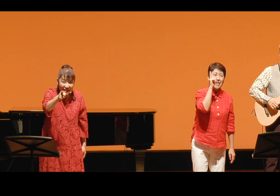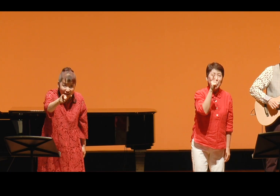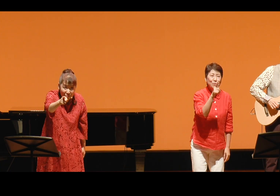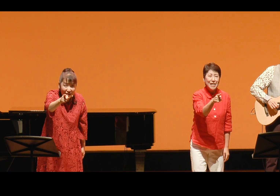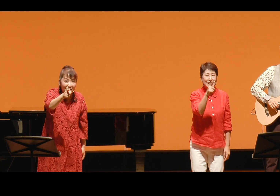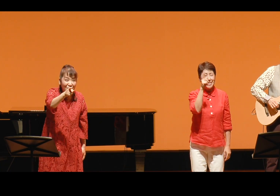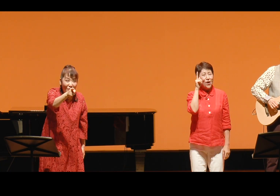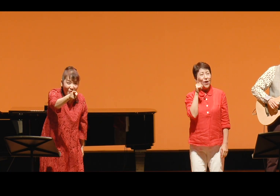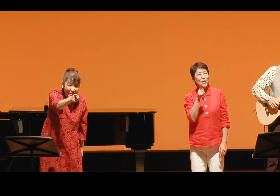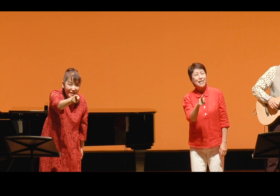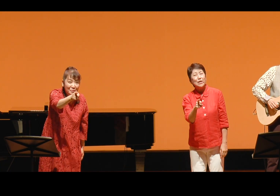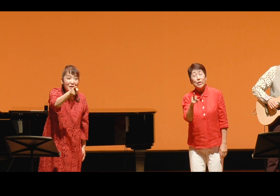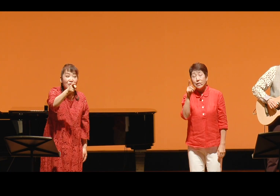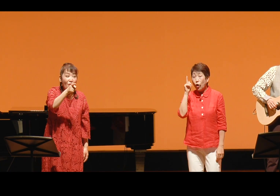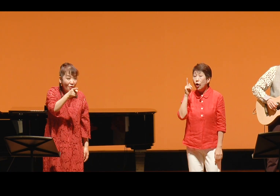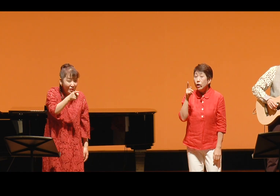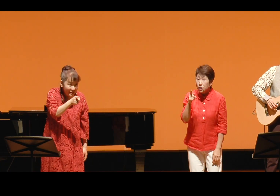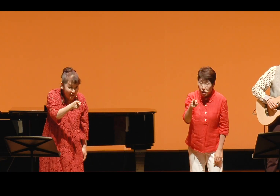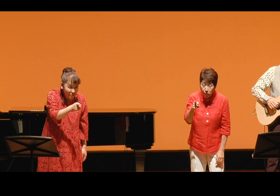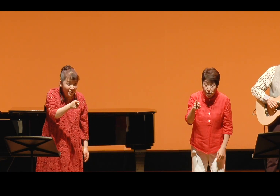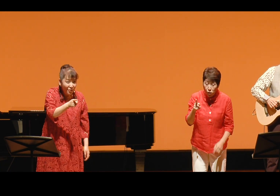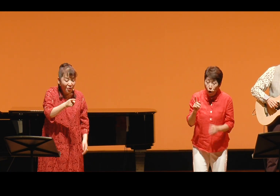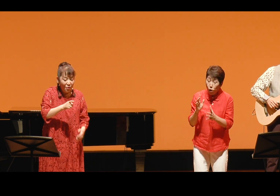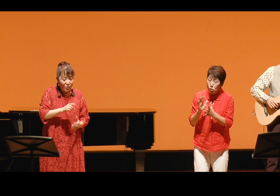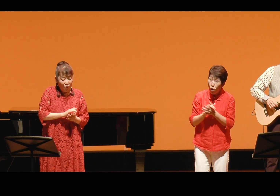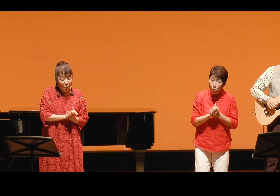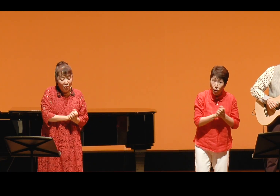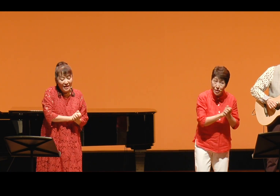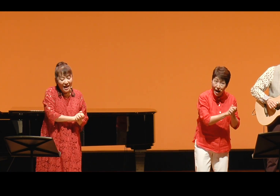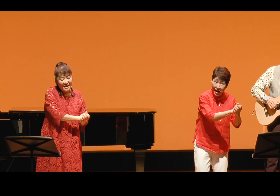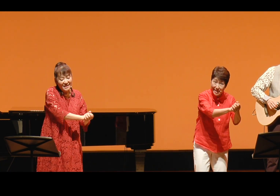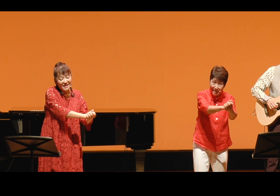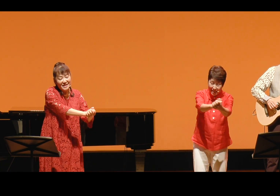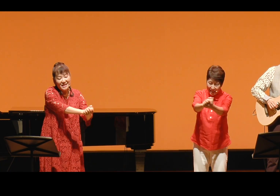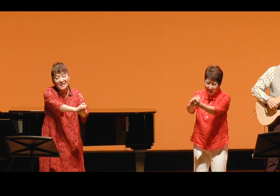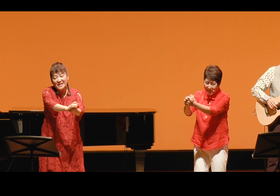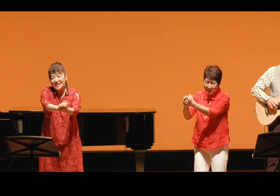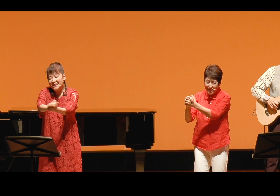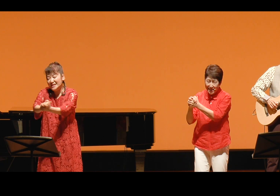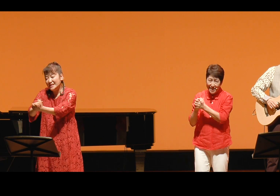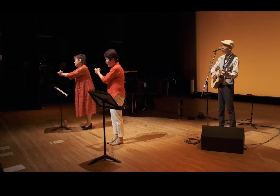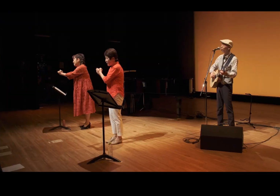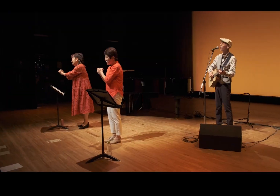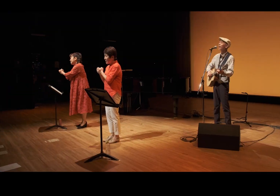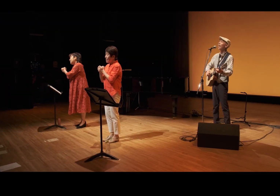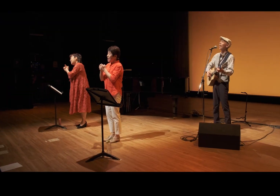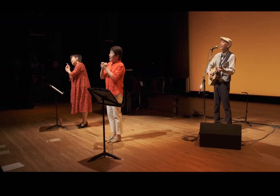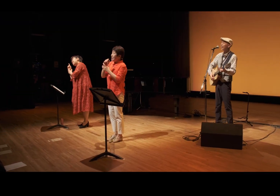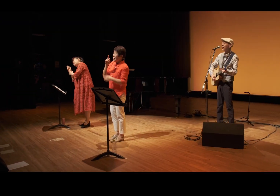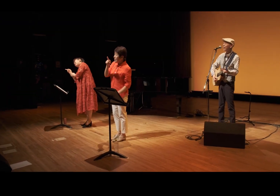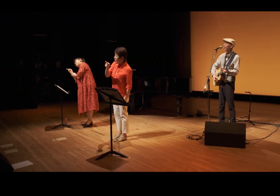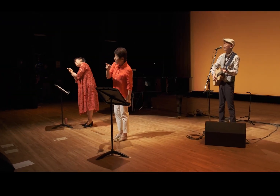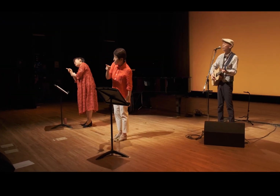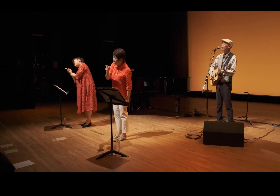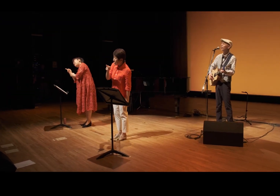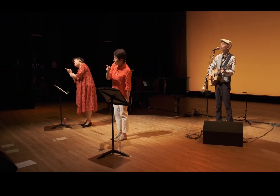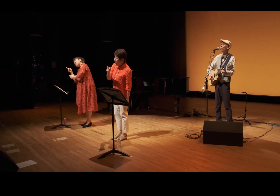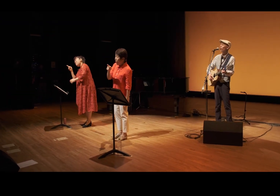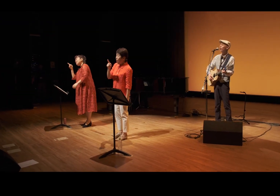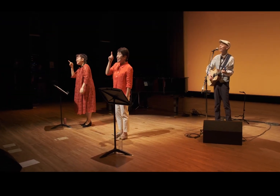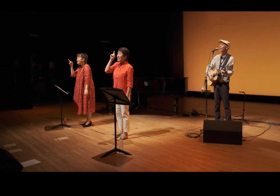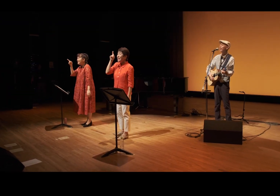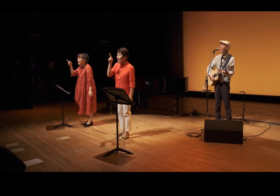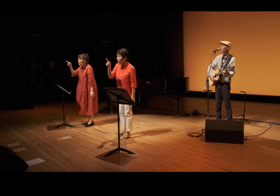と君と君と君と友達。 君と 君